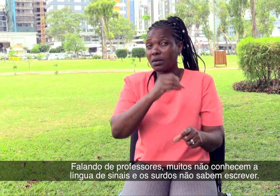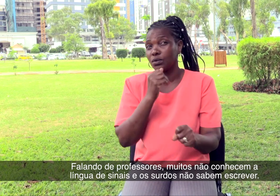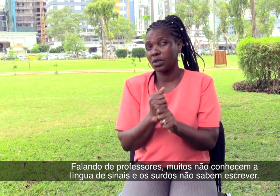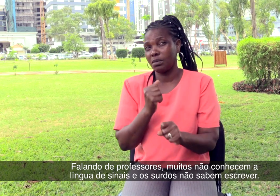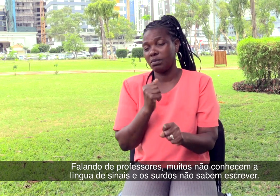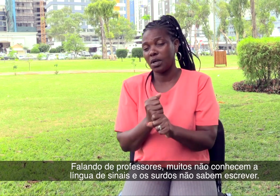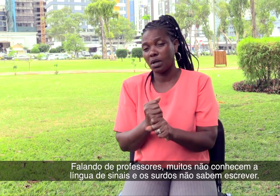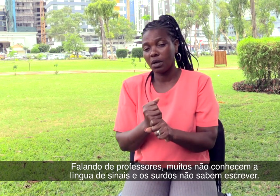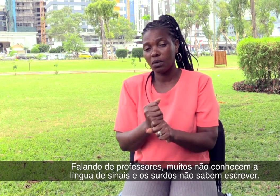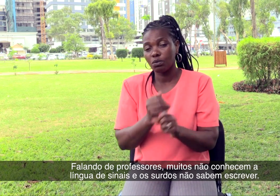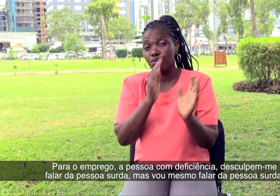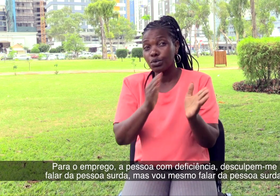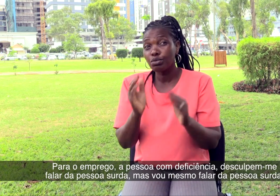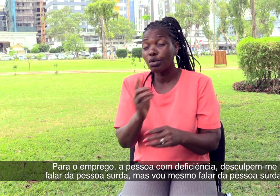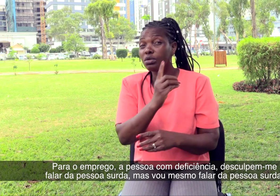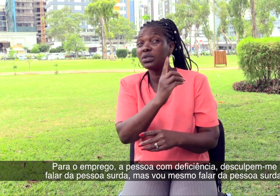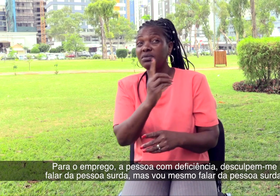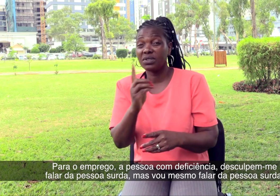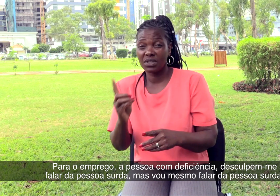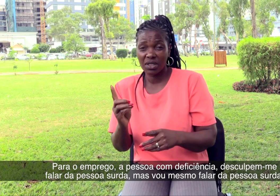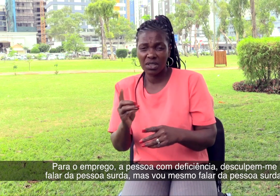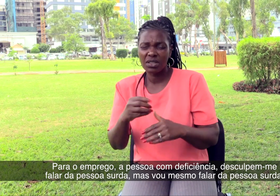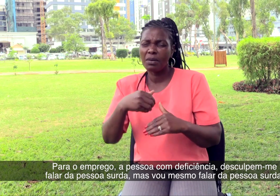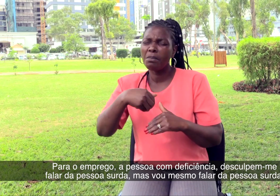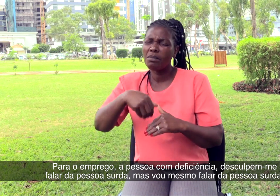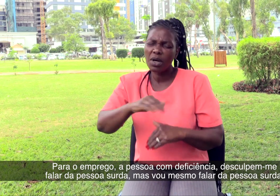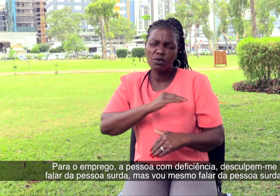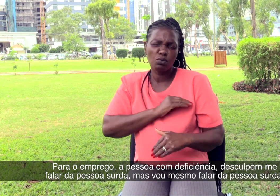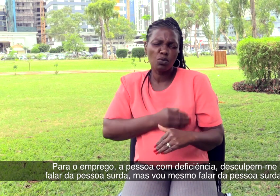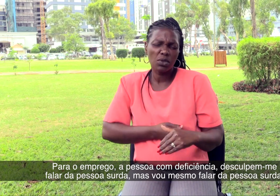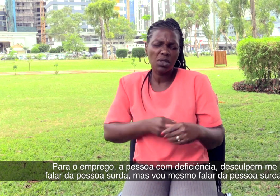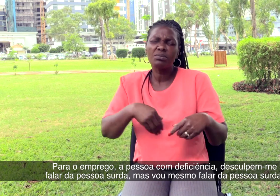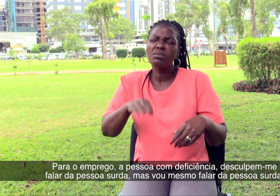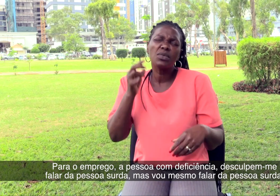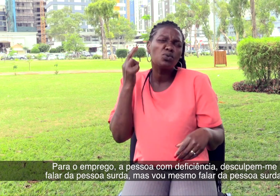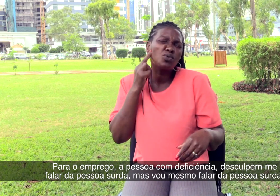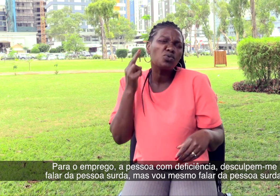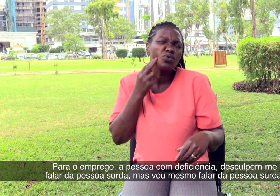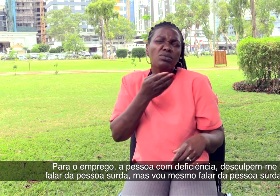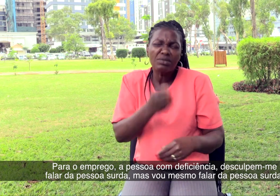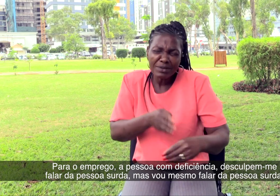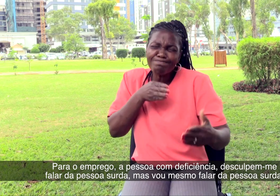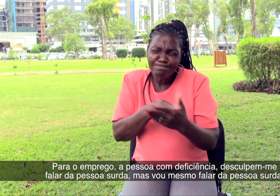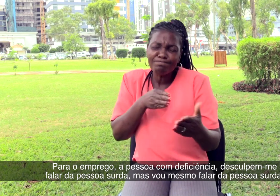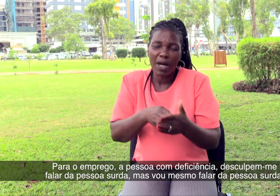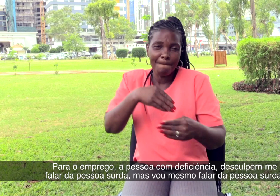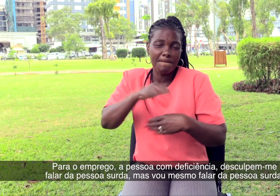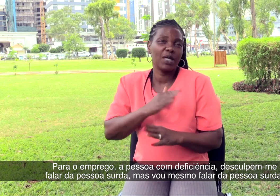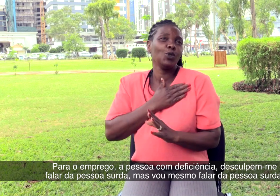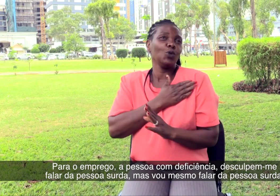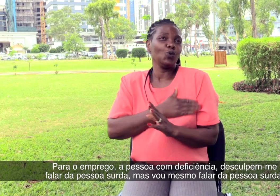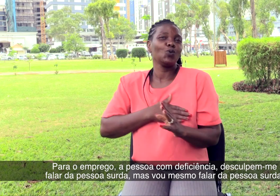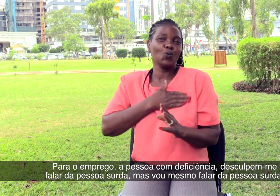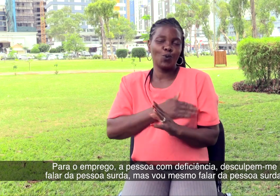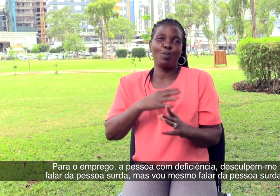surda consegue escrever. E para o emprego, a pessoa com deficiência, principalmente não só a pessoa surda,